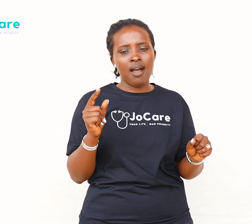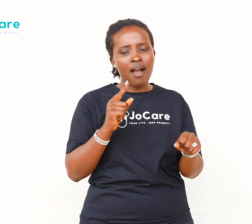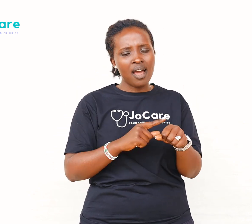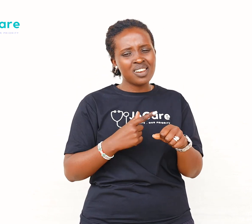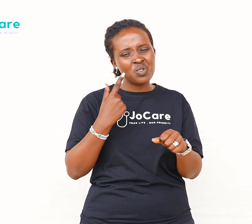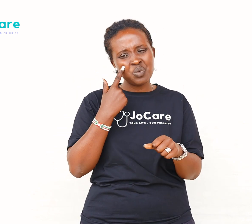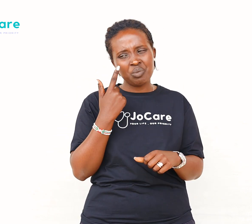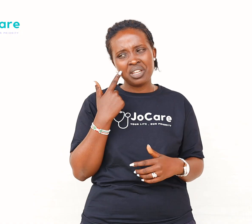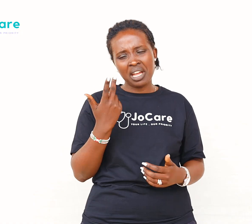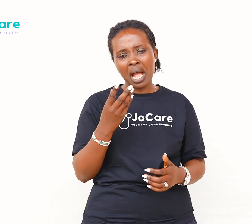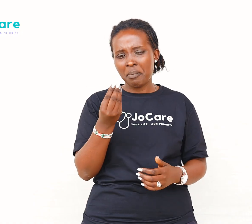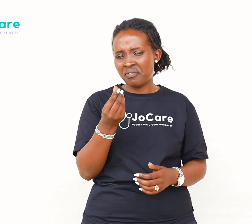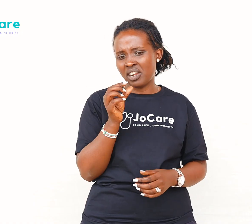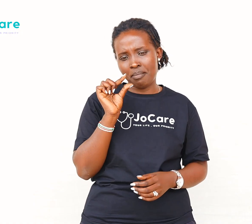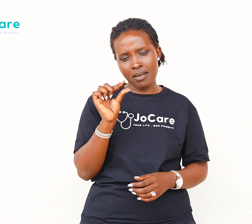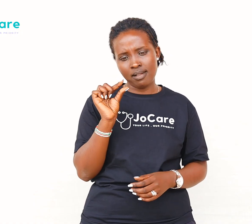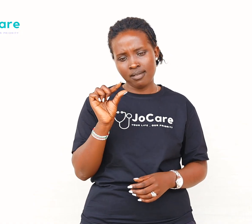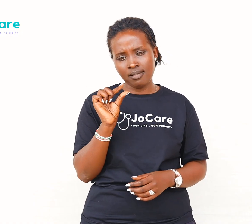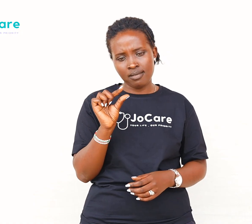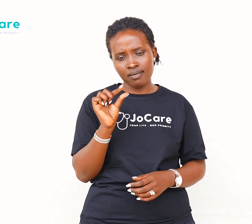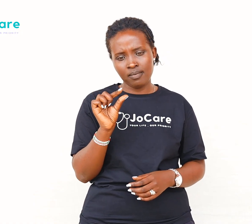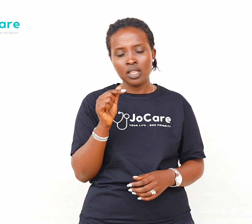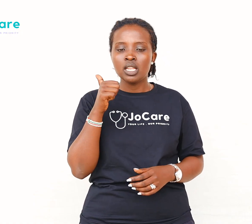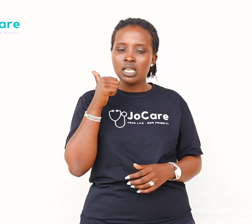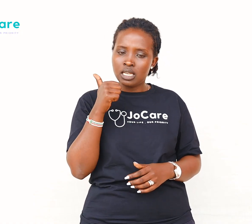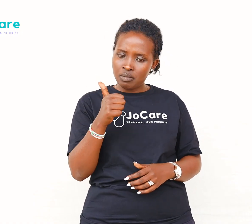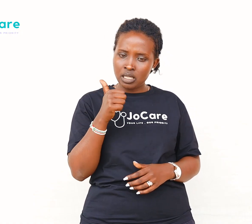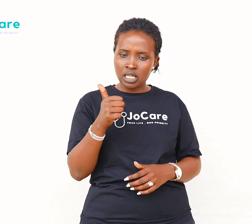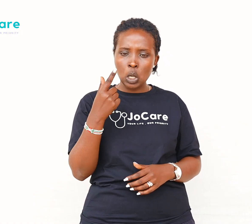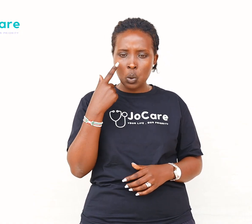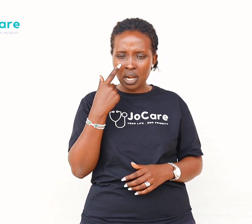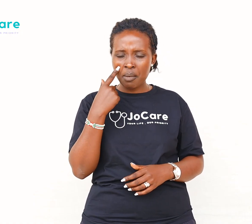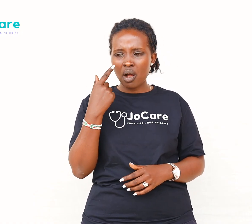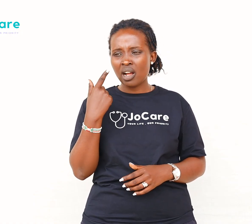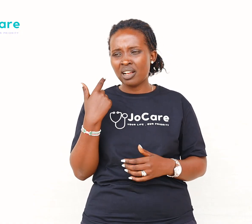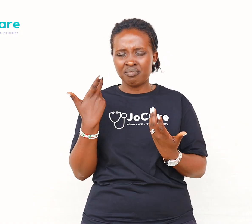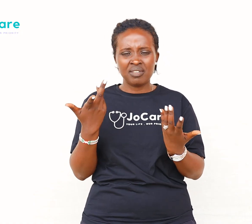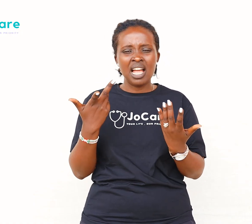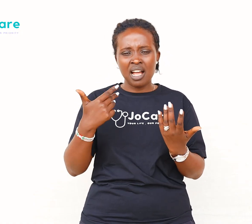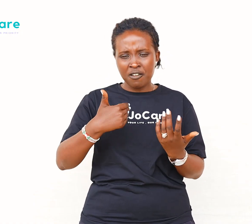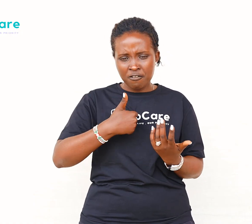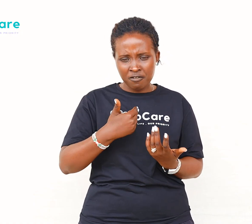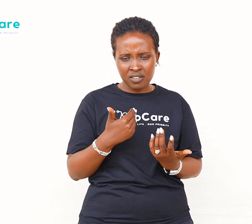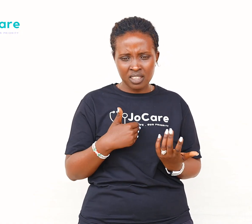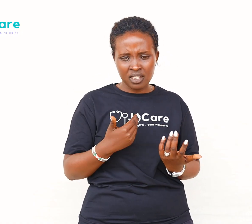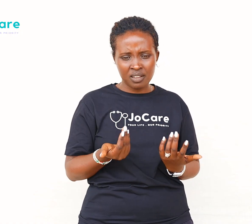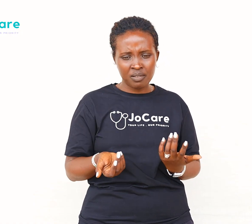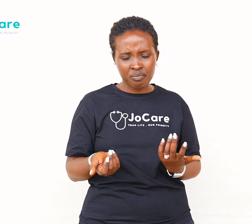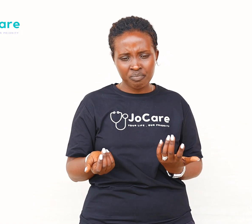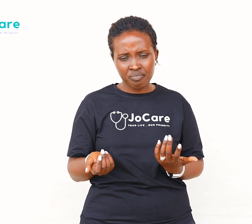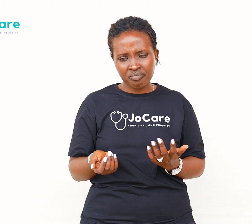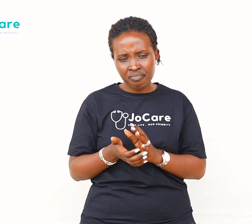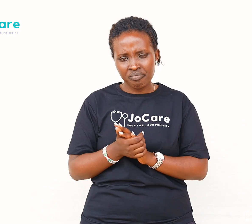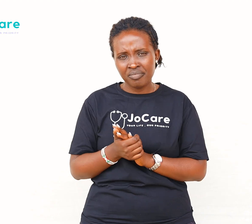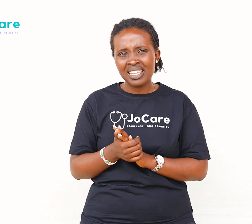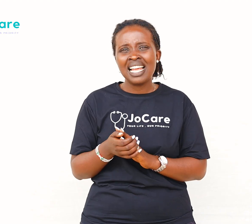gusanga amafaranga ari makeya. Ni byiza ko ugendera kuri cya kintu cyo kuvuga ngo mfite ndimo